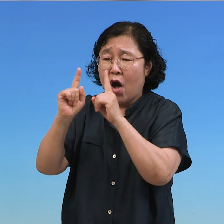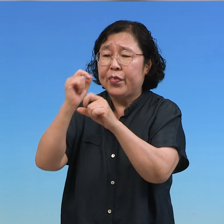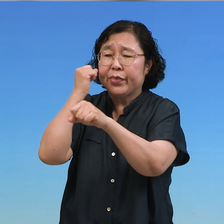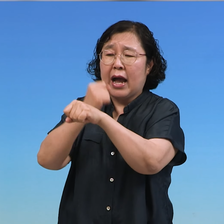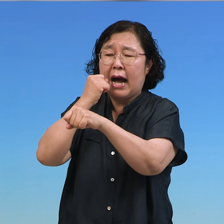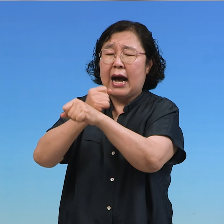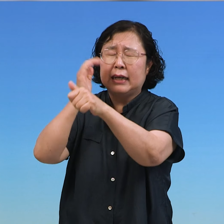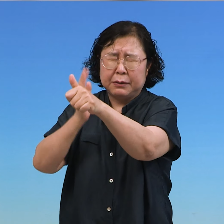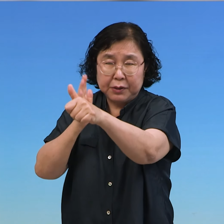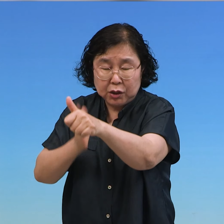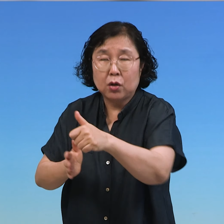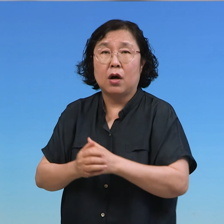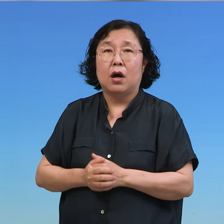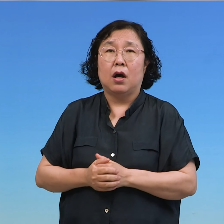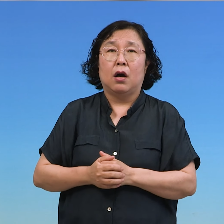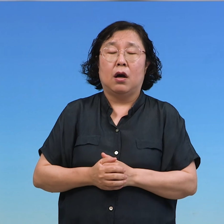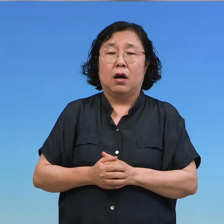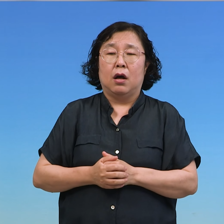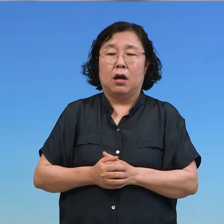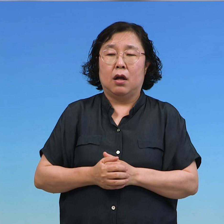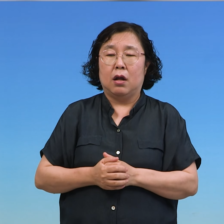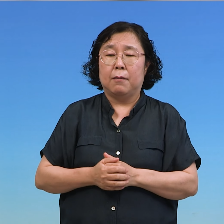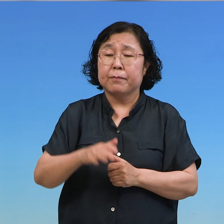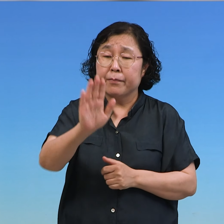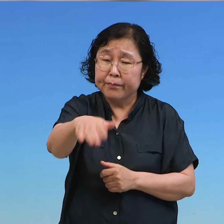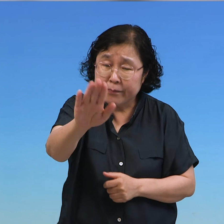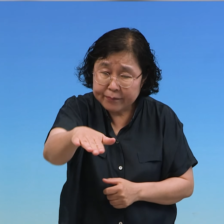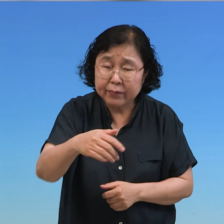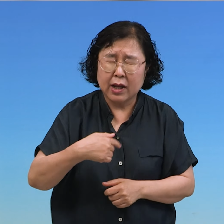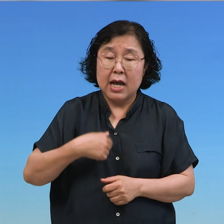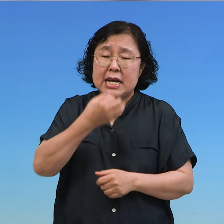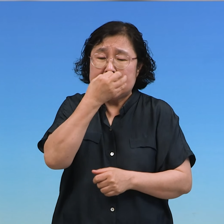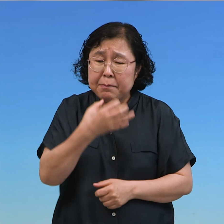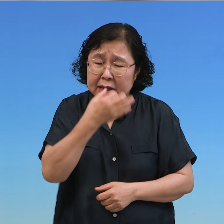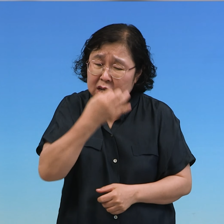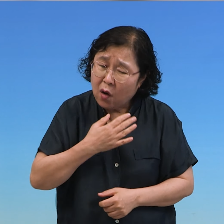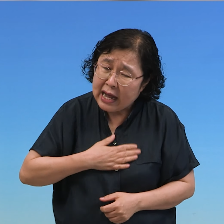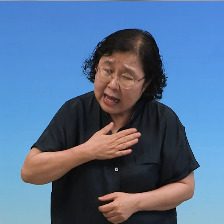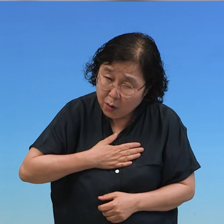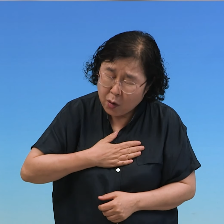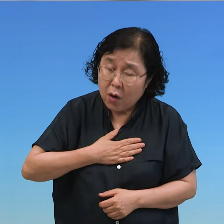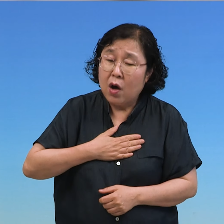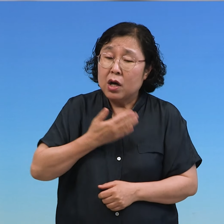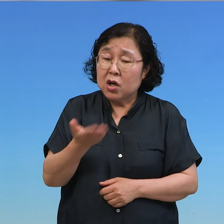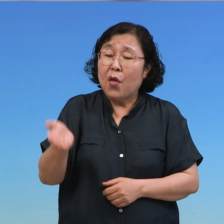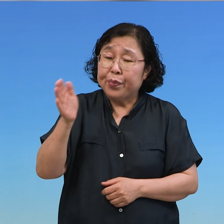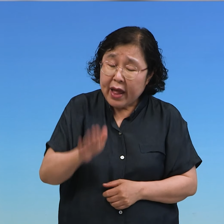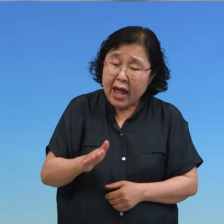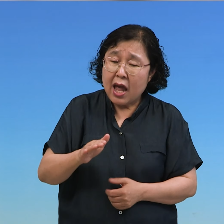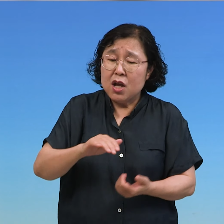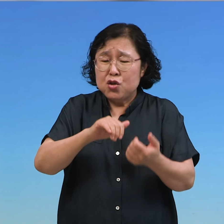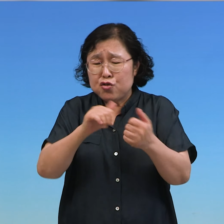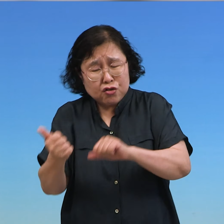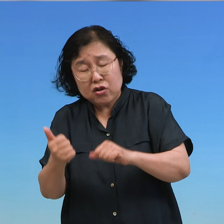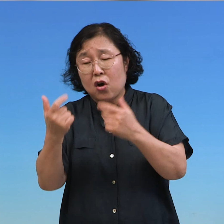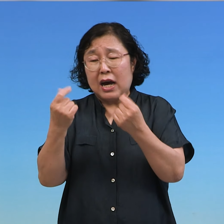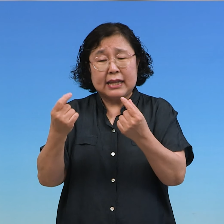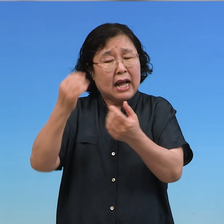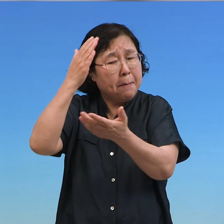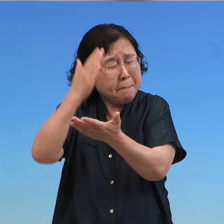한다면 권사님, 힘든 거 알겠는데요 죽겠다 죽겠다가 아니라 죽게 있다라고 선포할